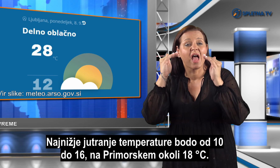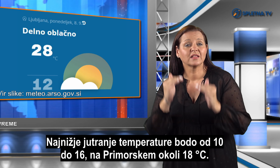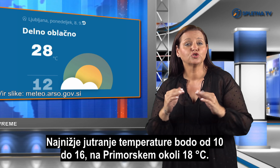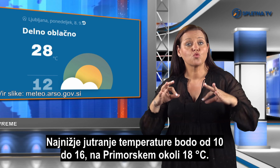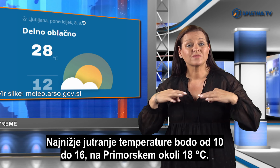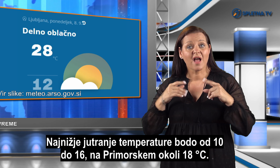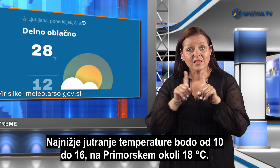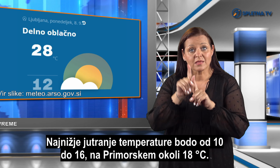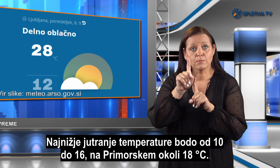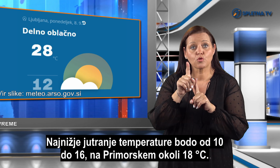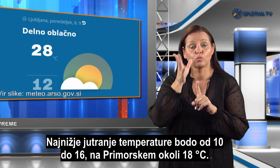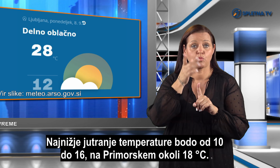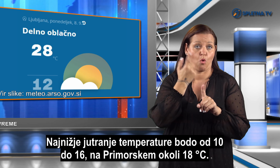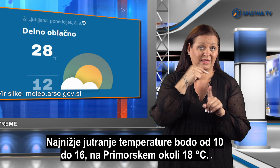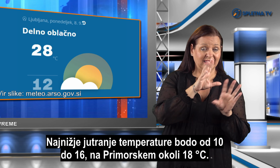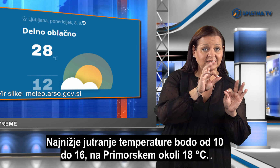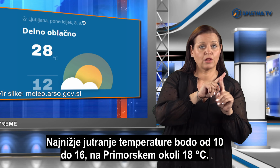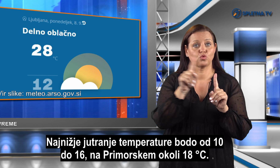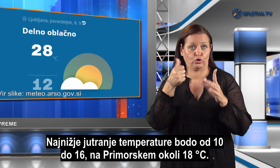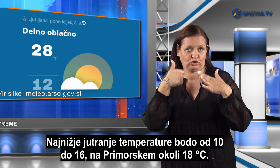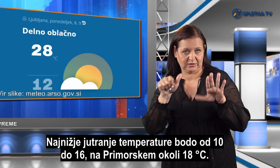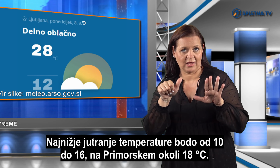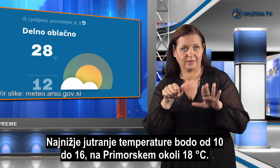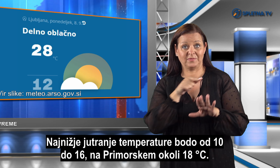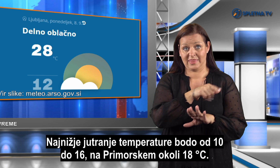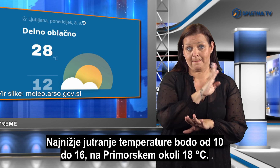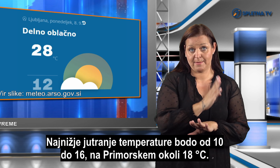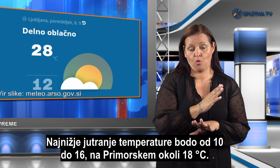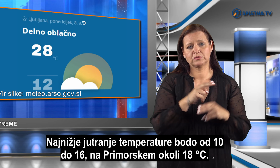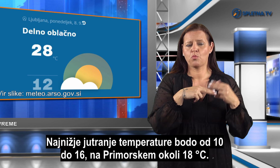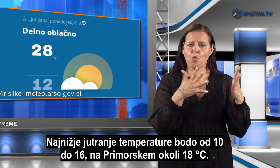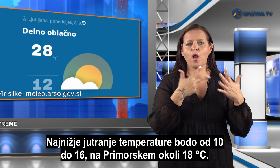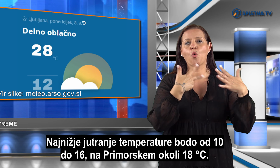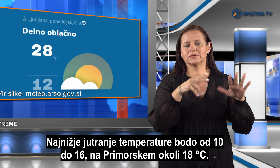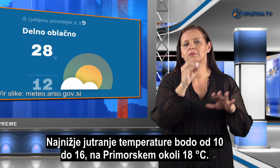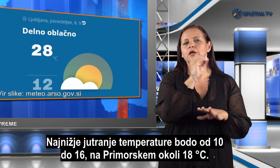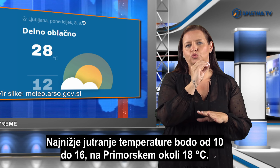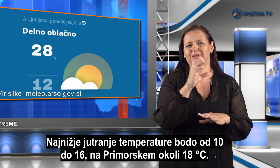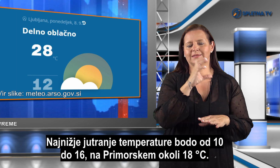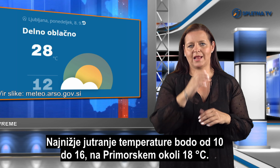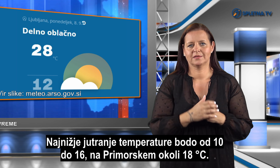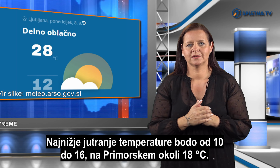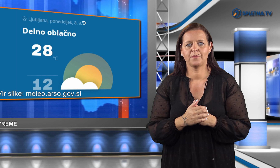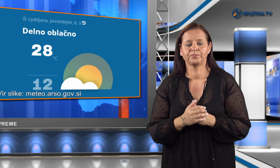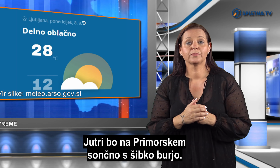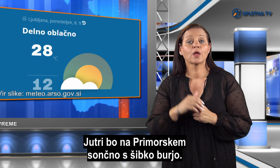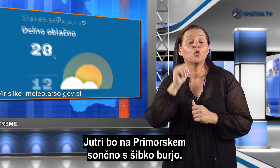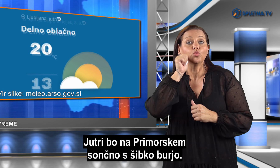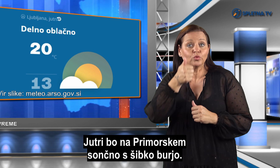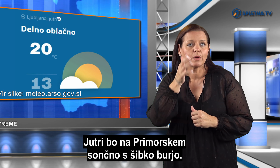Najnižje jutranje temperature bodo od 10 do 16, na Primorskem okoli 18 stopinj Celzija, jutri